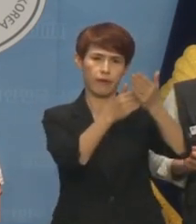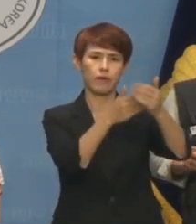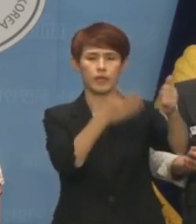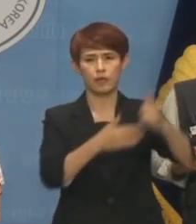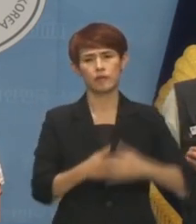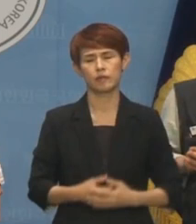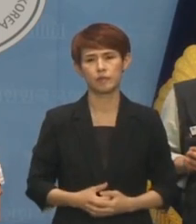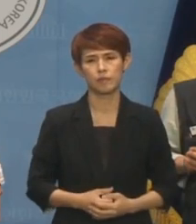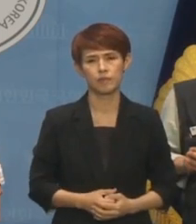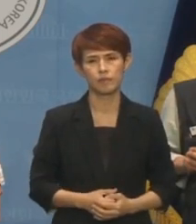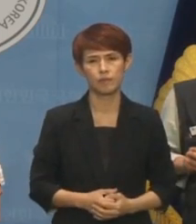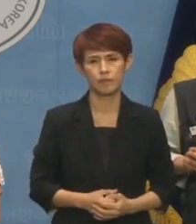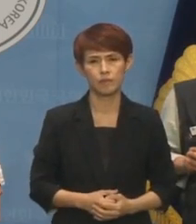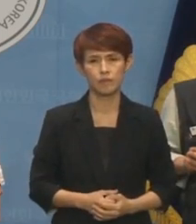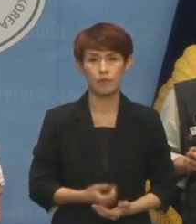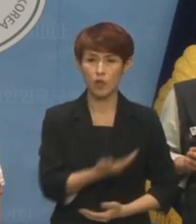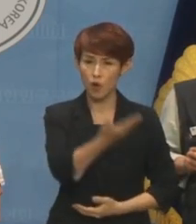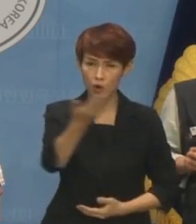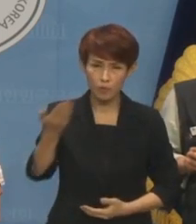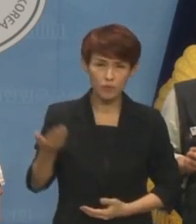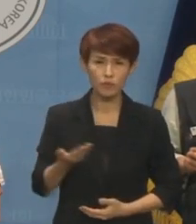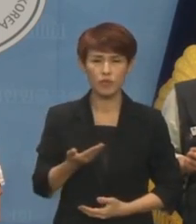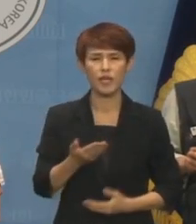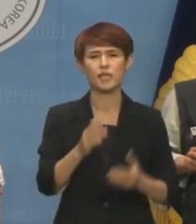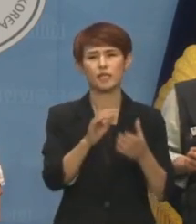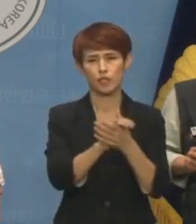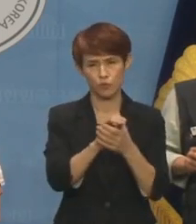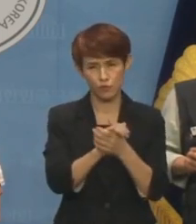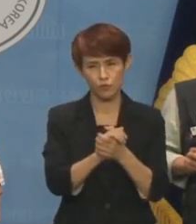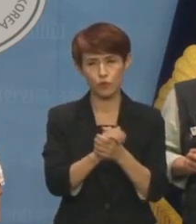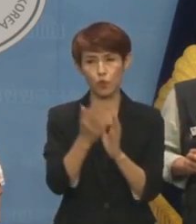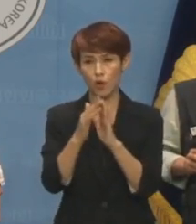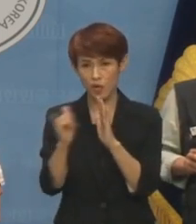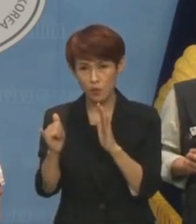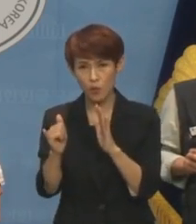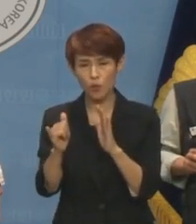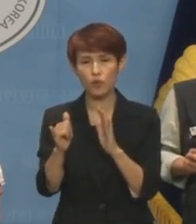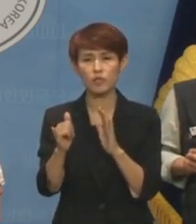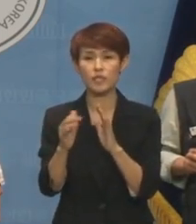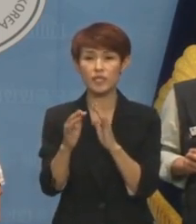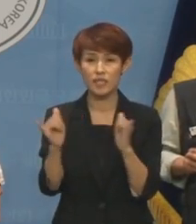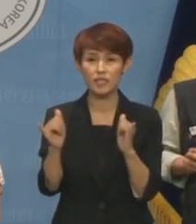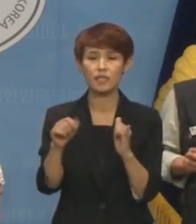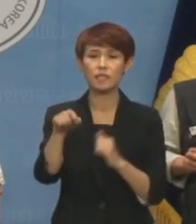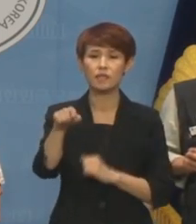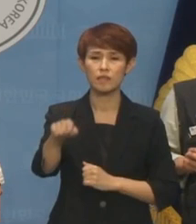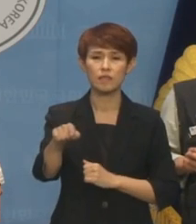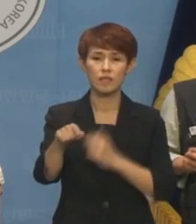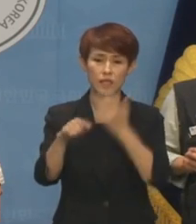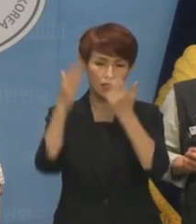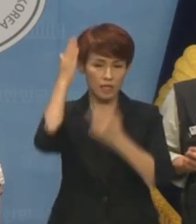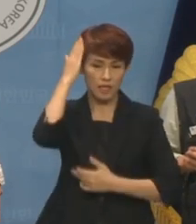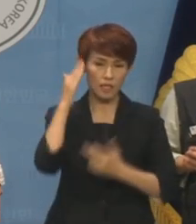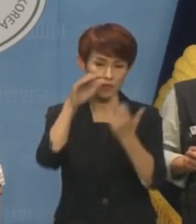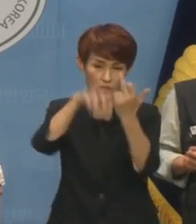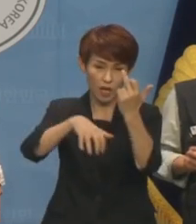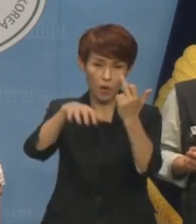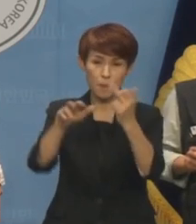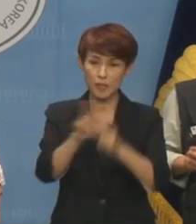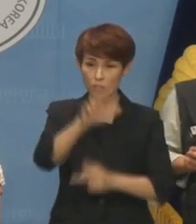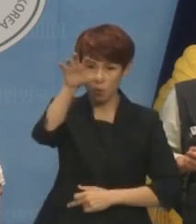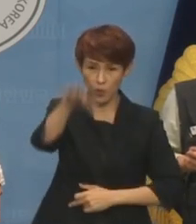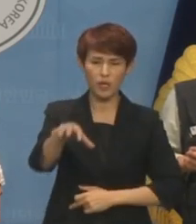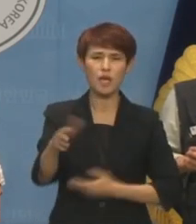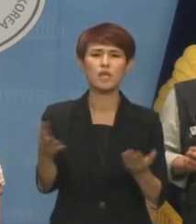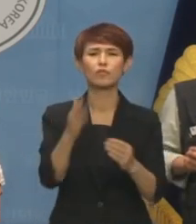촉구합니다. 여러분의 친구이자 가족, 이웃이 석탄화력 발전소에 있습니다. 그들의 삶을